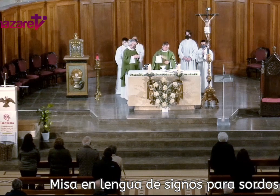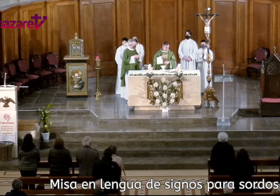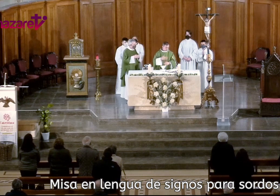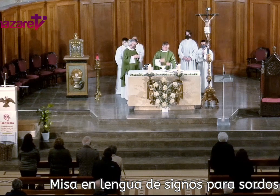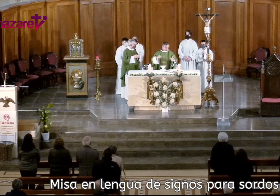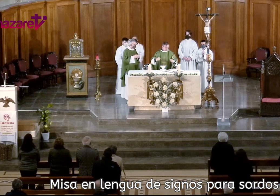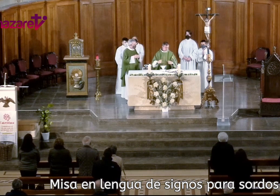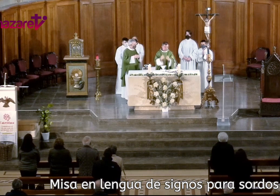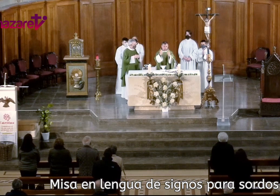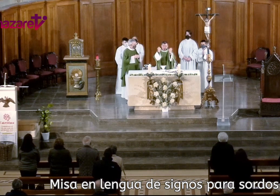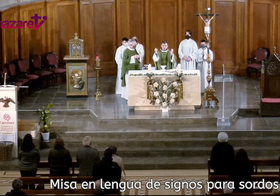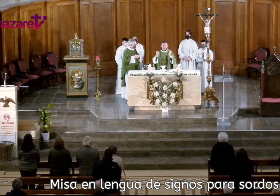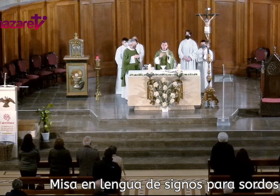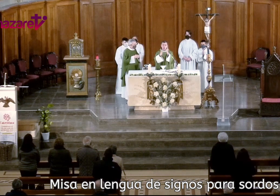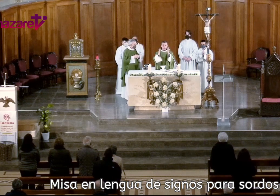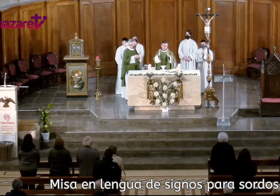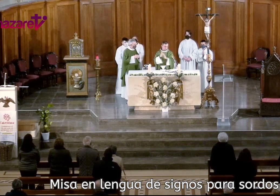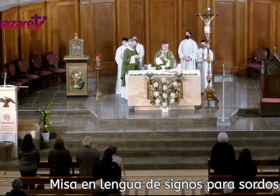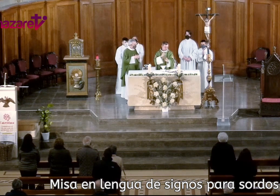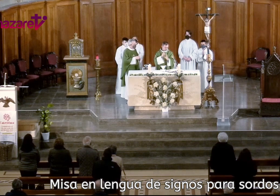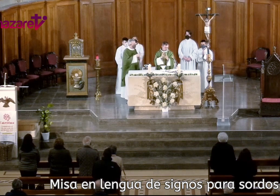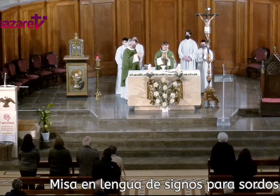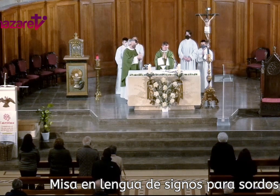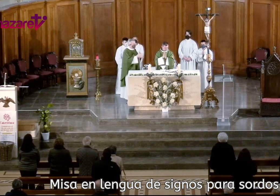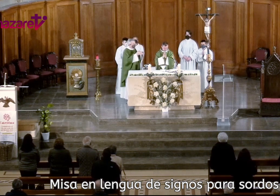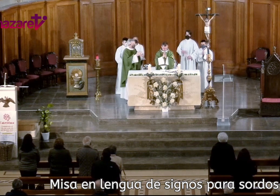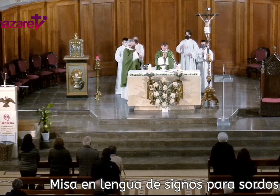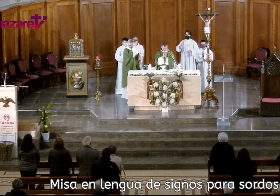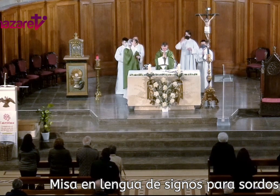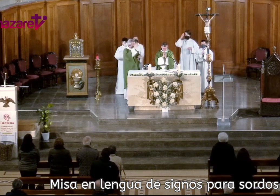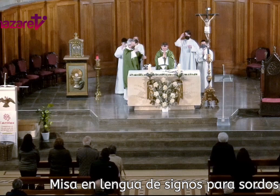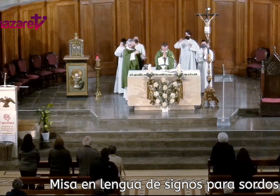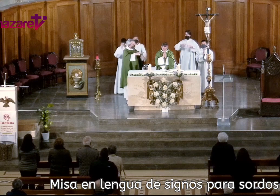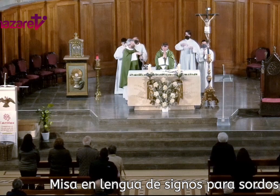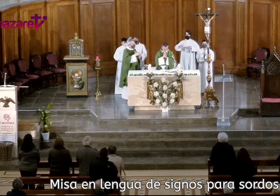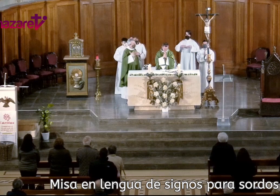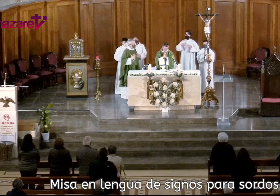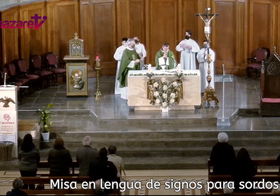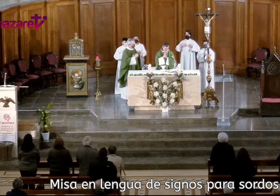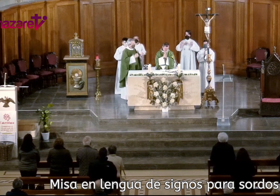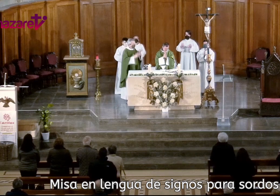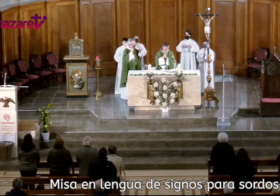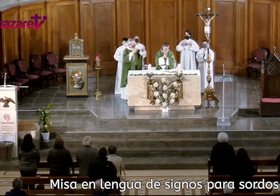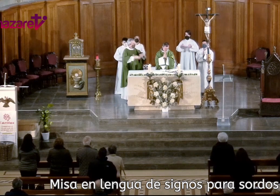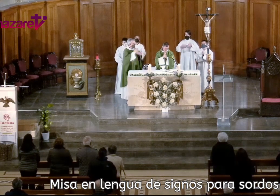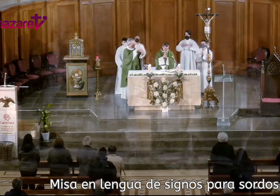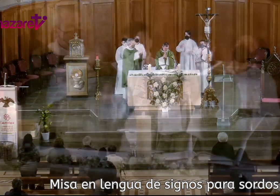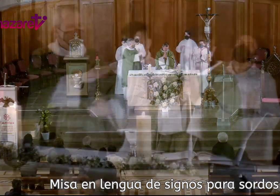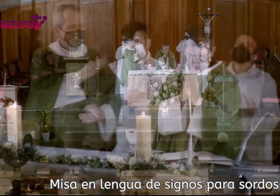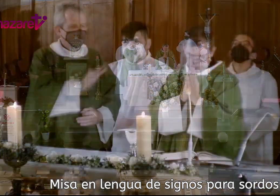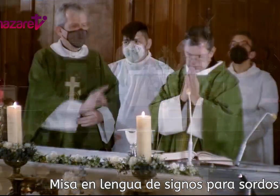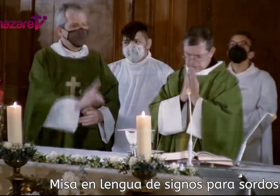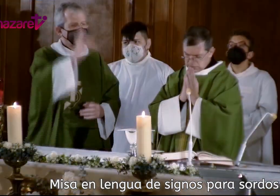nuestro Salvador Jesucristo. Tuyo es el reino, tuyo el poder y la gloria por siempre,